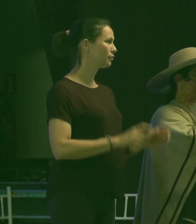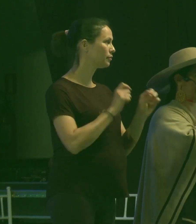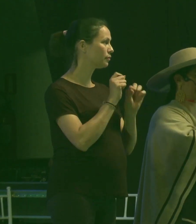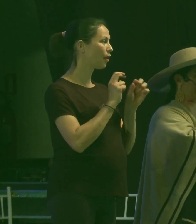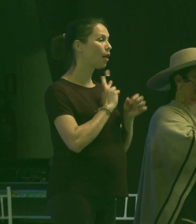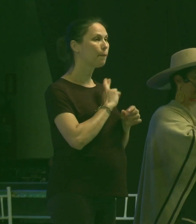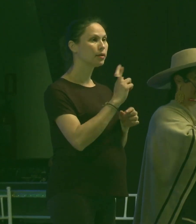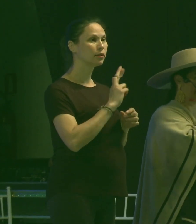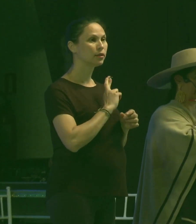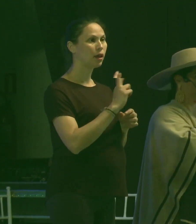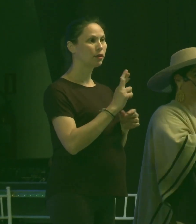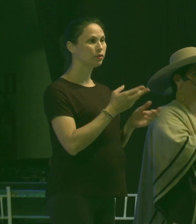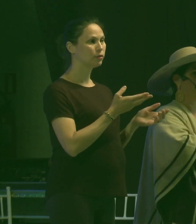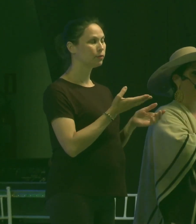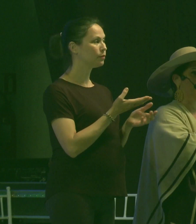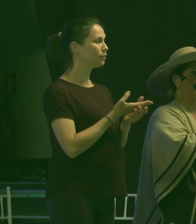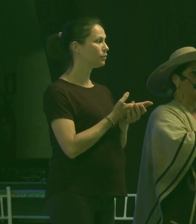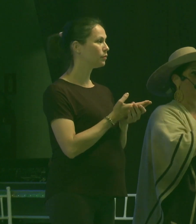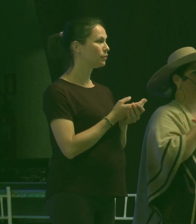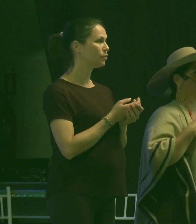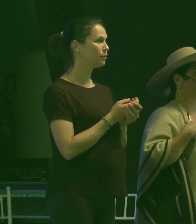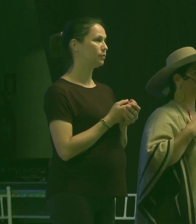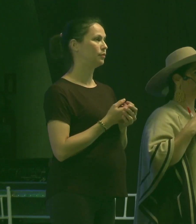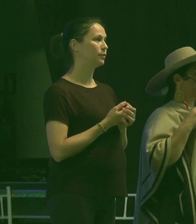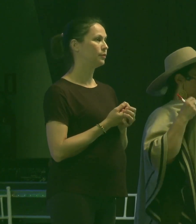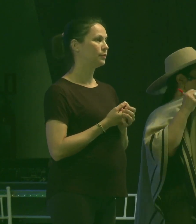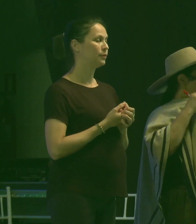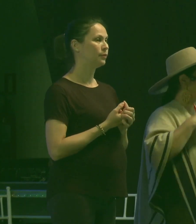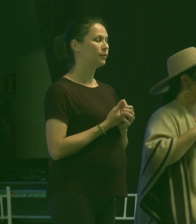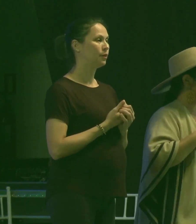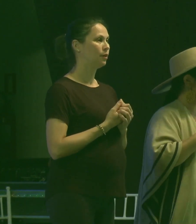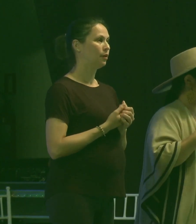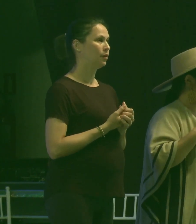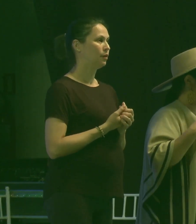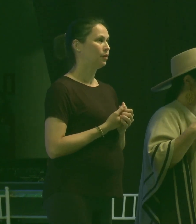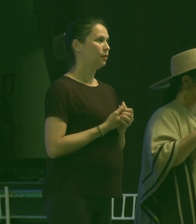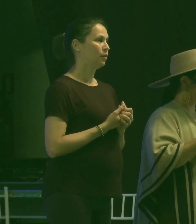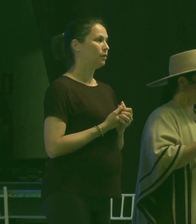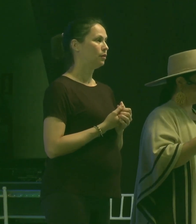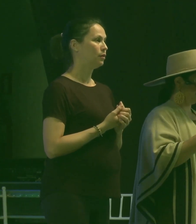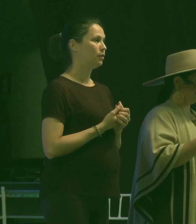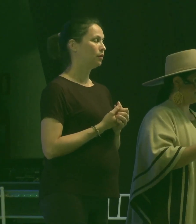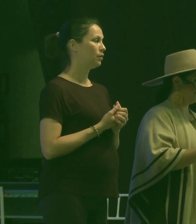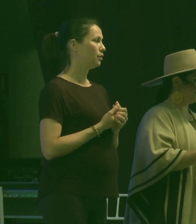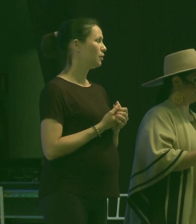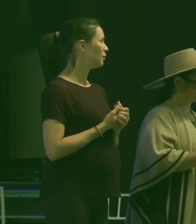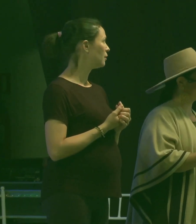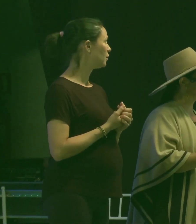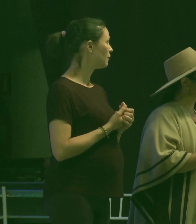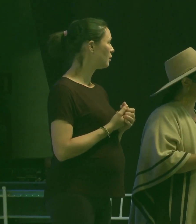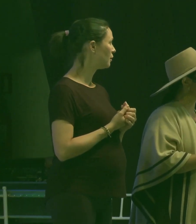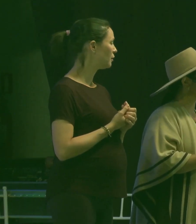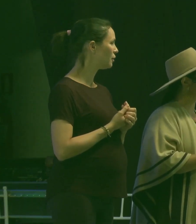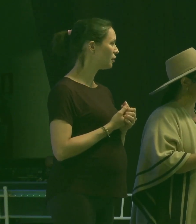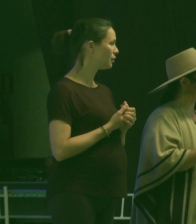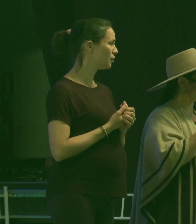obra. Sabane Felipe de Souza, o baixo ficou tranquilo. Está tudo tranquilo no